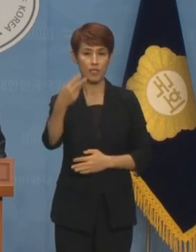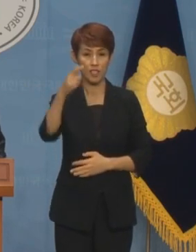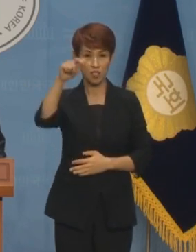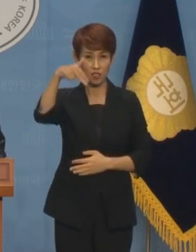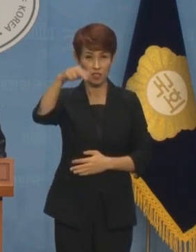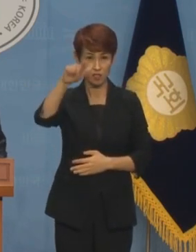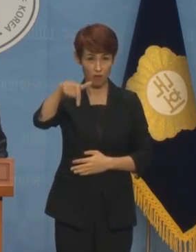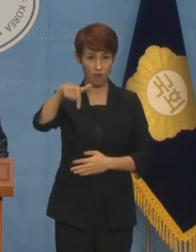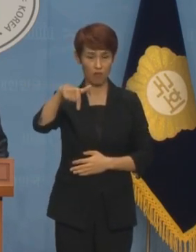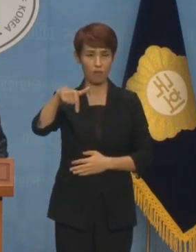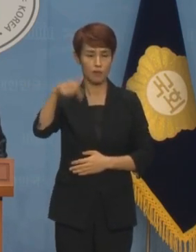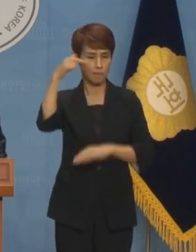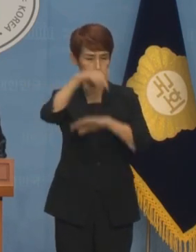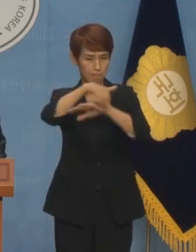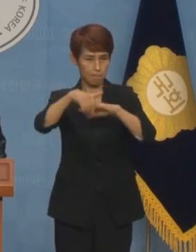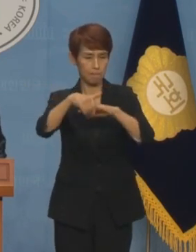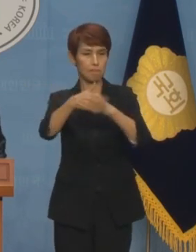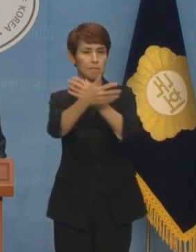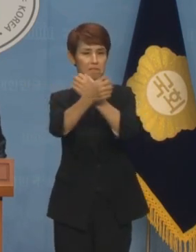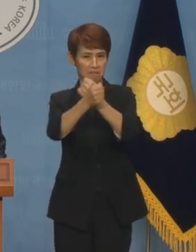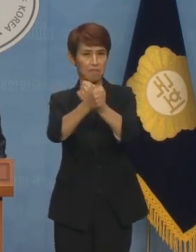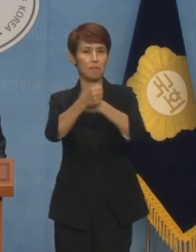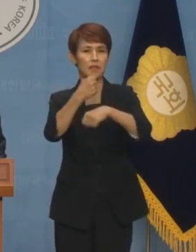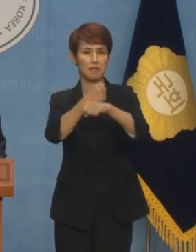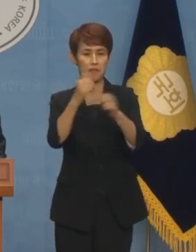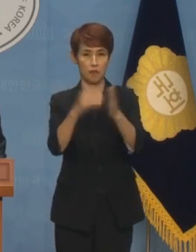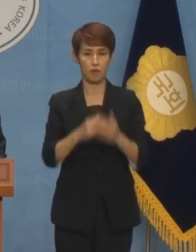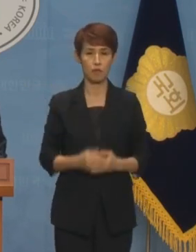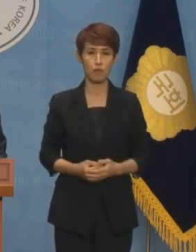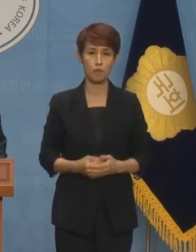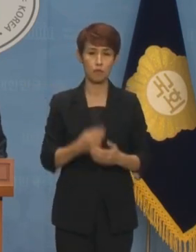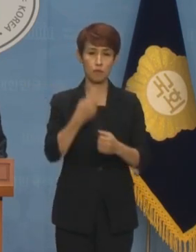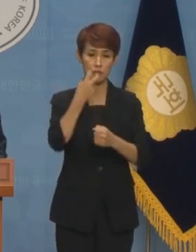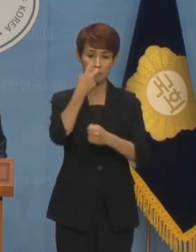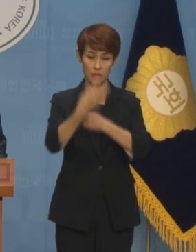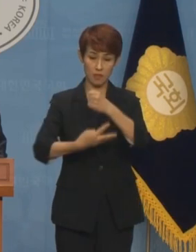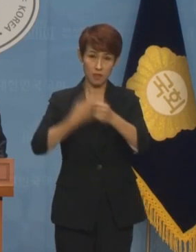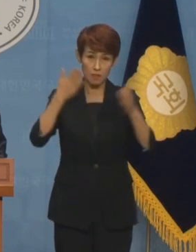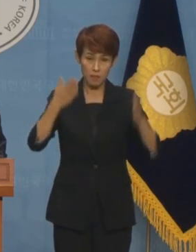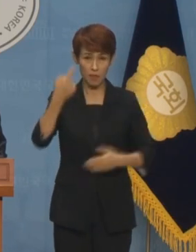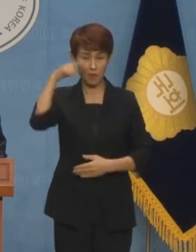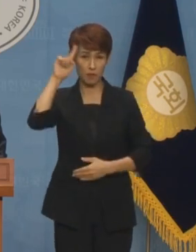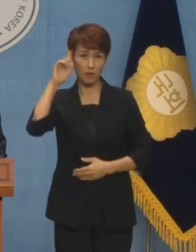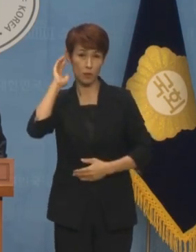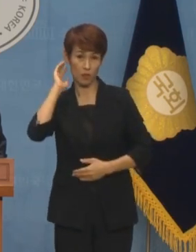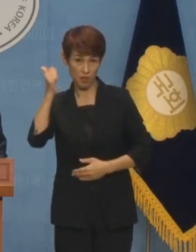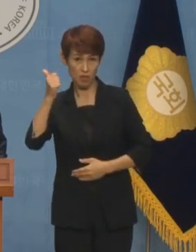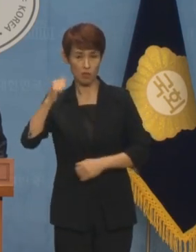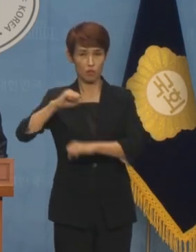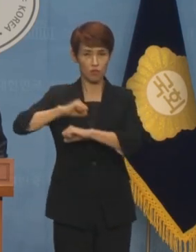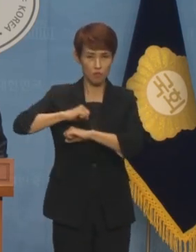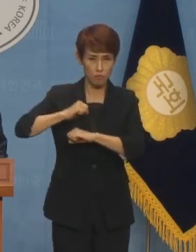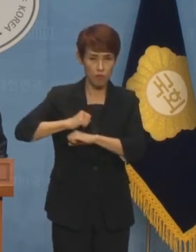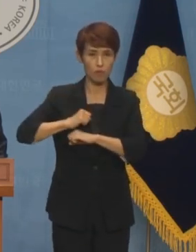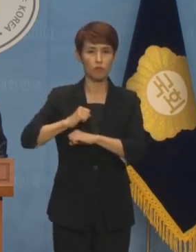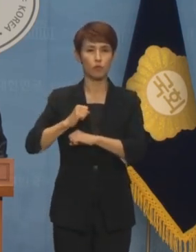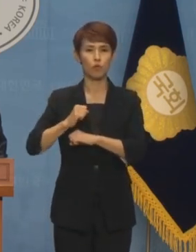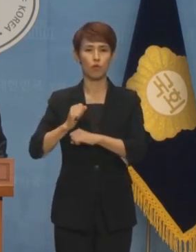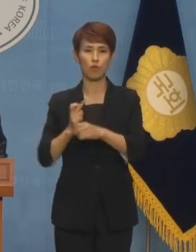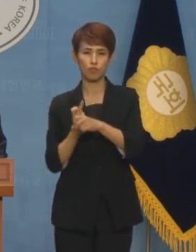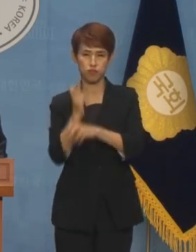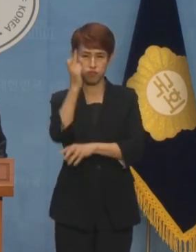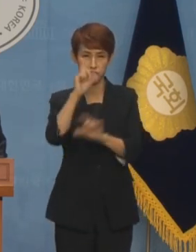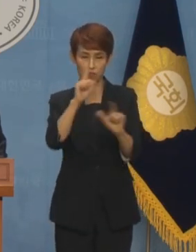격상되었습니다. 24년 만에 러시아의 대통령이 국방, 군수, 우주과학 관계자들을